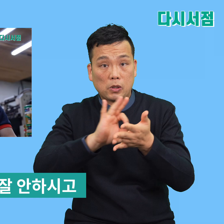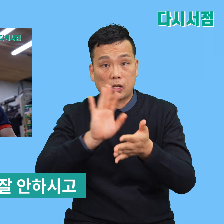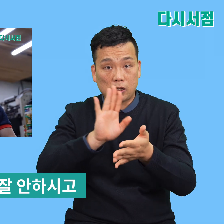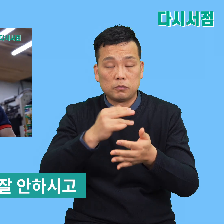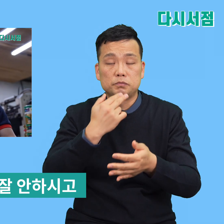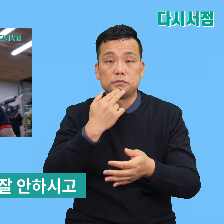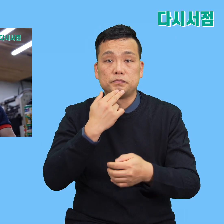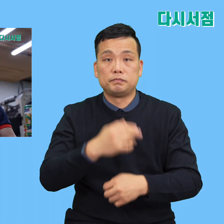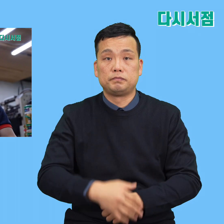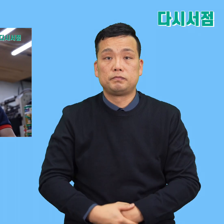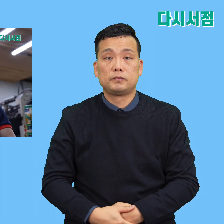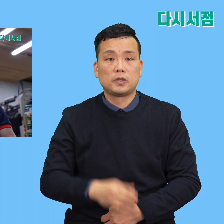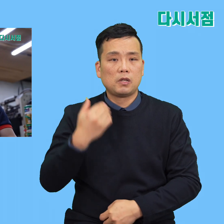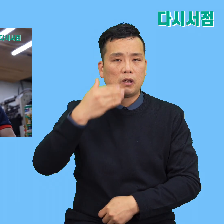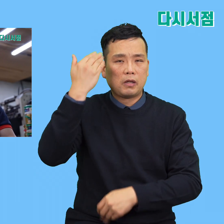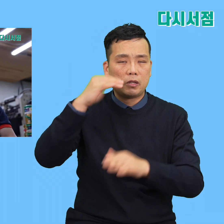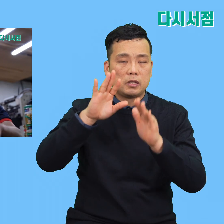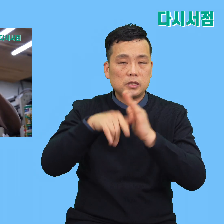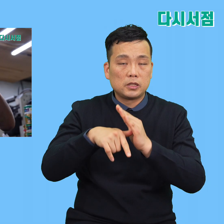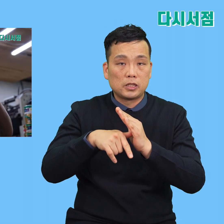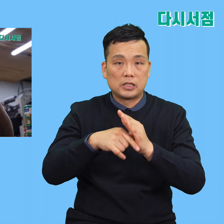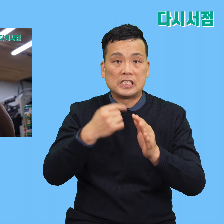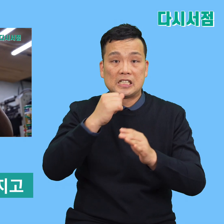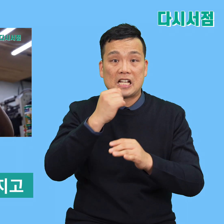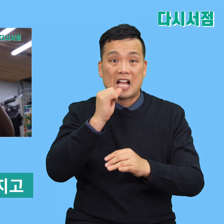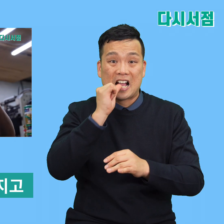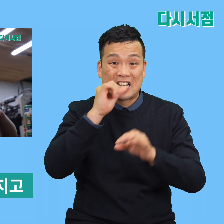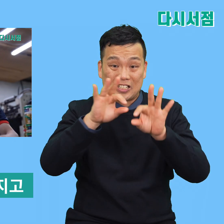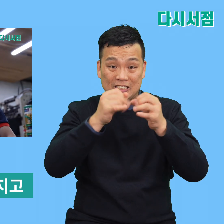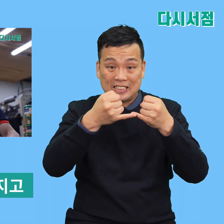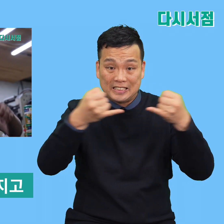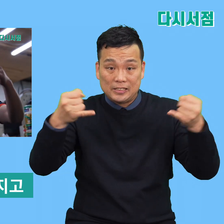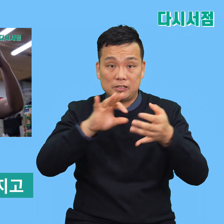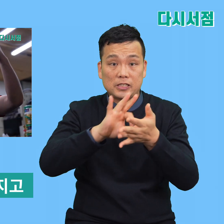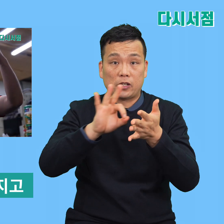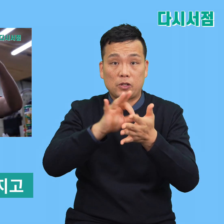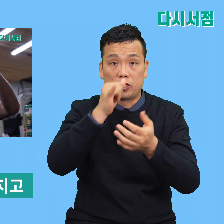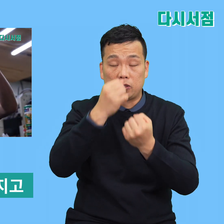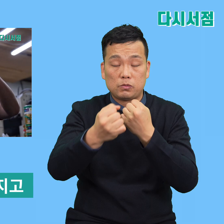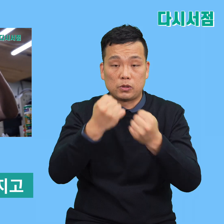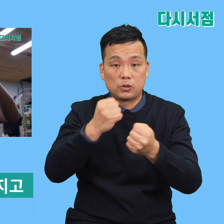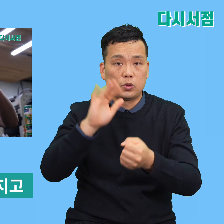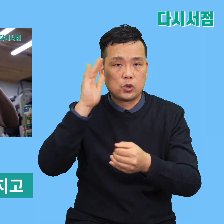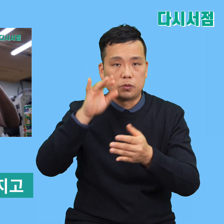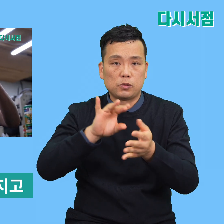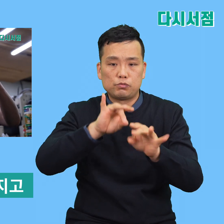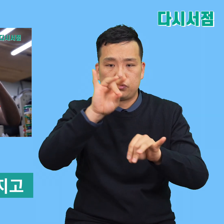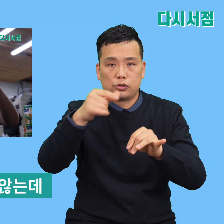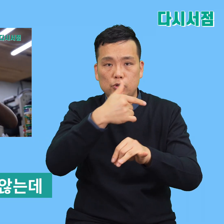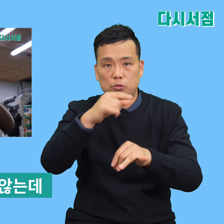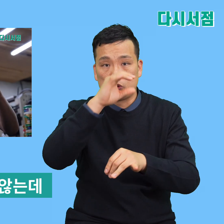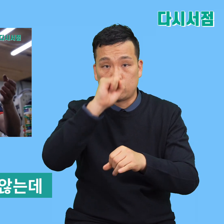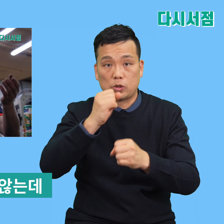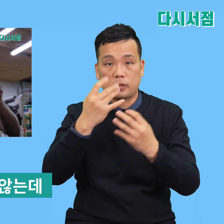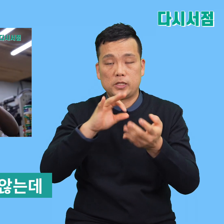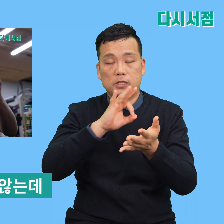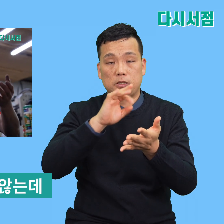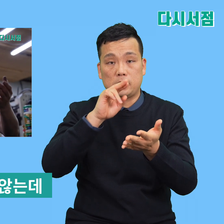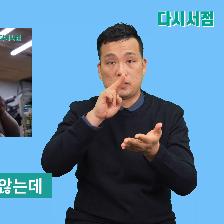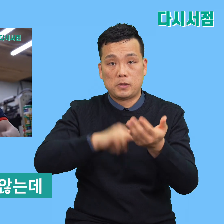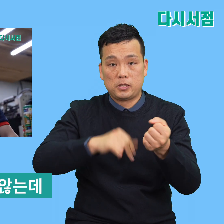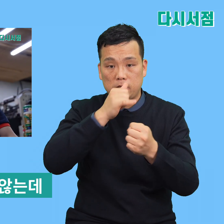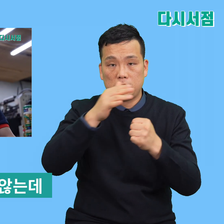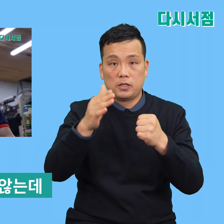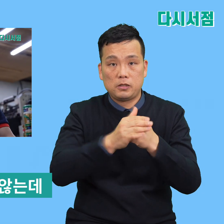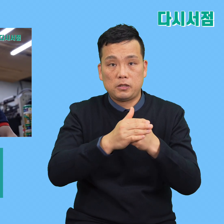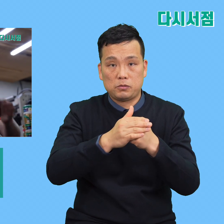네. 옛날에는 거기에다 이제 철사를 박았었어요. 옛날에. 네. 지금 이제 그게 풀들이 좋아갖고 그렇게 하고 이제 이렇게